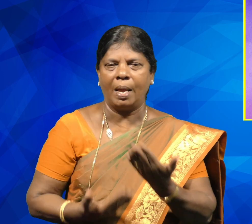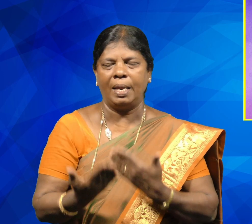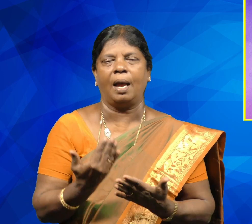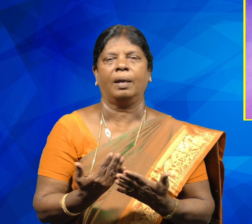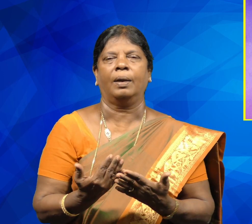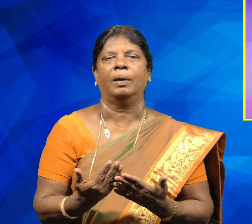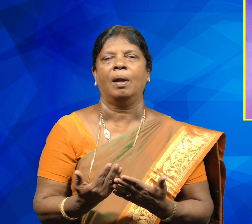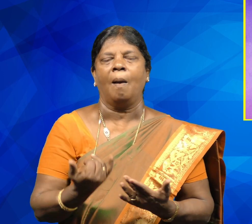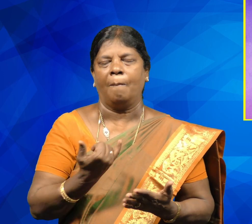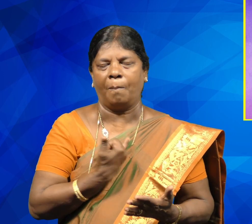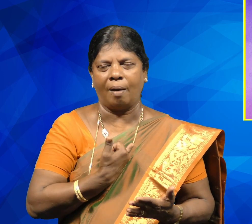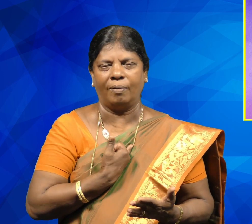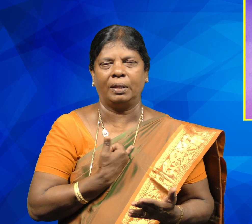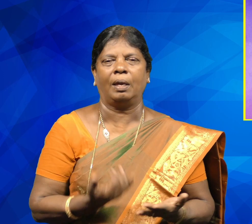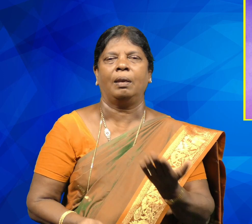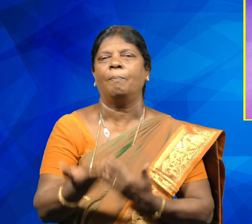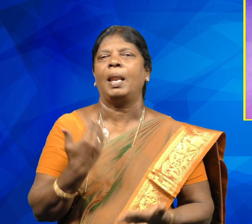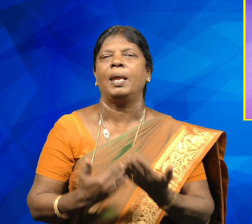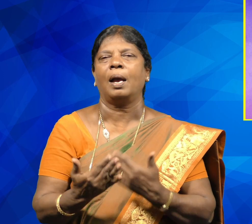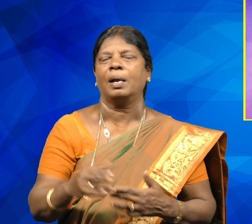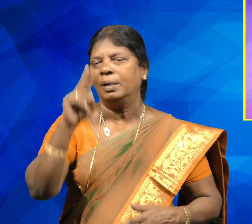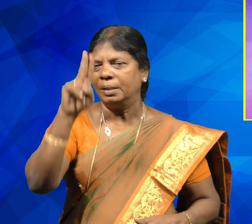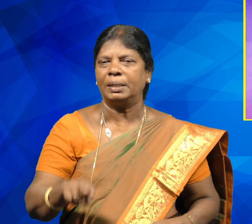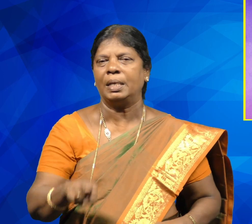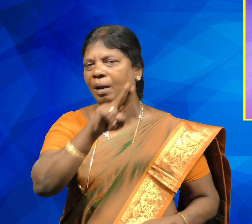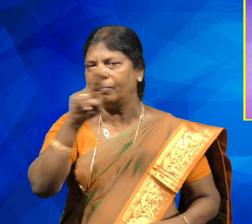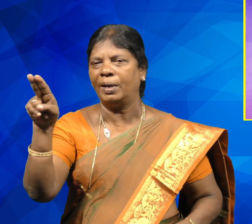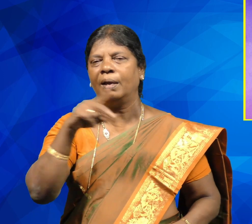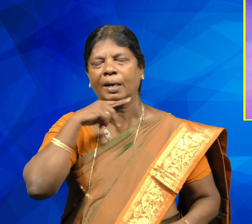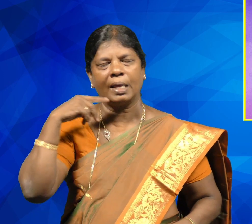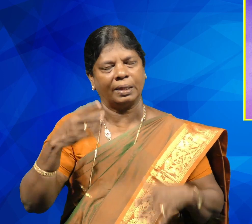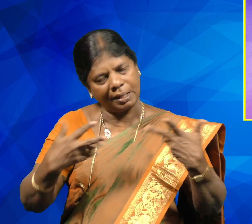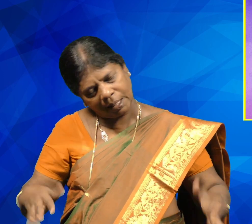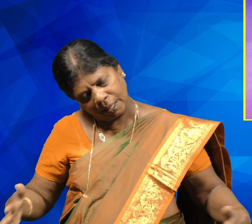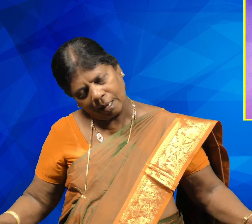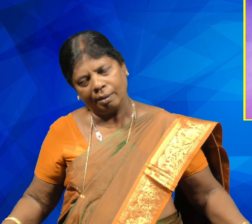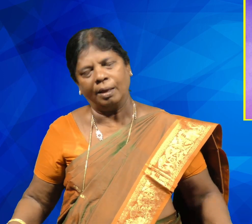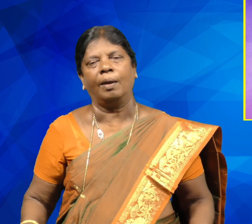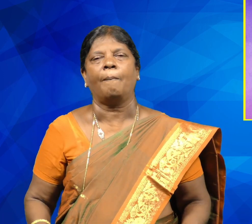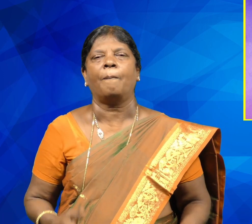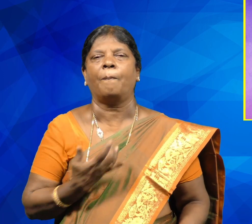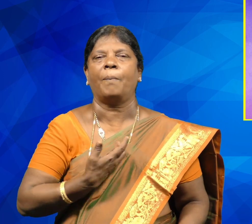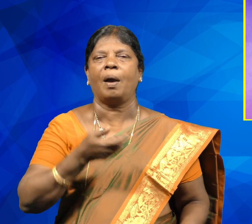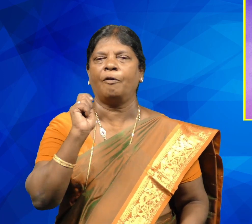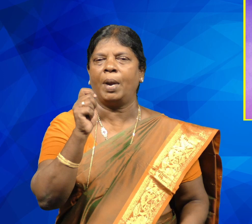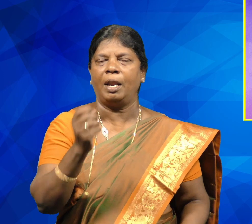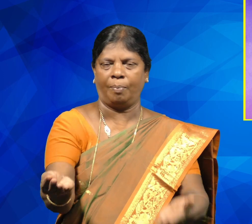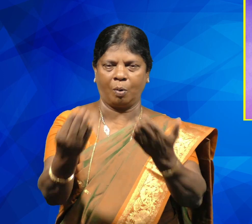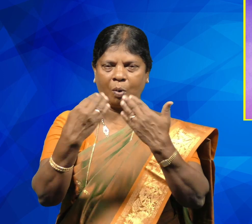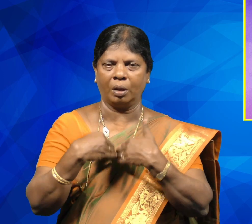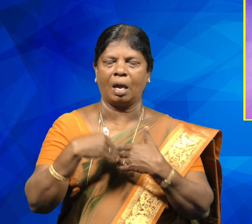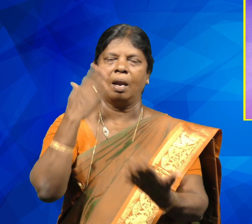பாவத்திற்கு பரிகாரமாக, பாவத்தின் பரிகாரியாக சிலுவையிலே இரத்தத்தை சிந்தி